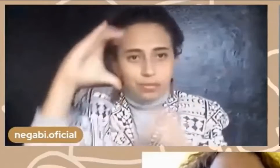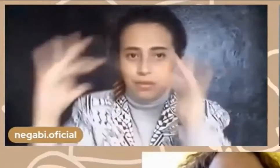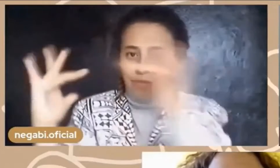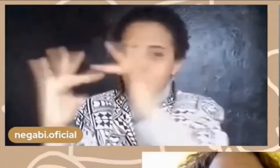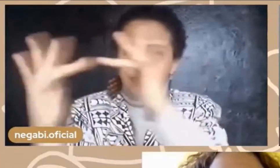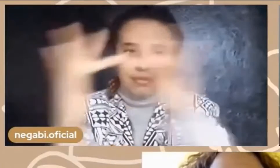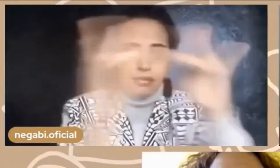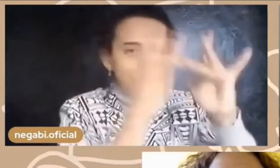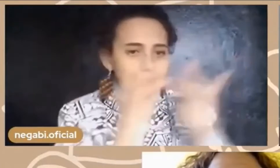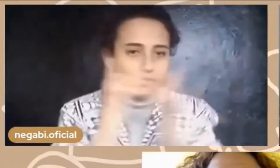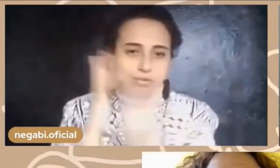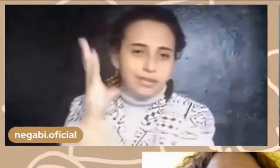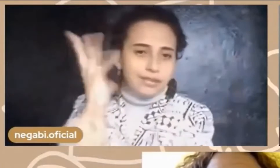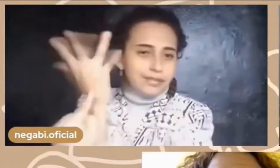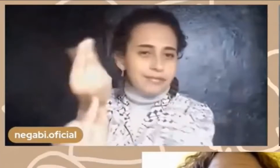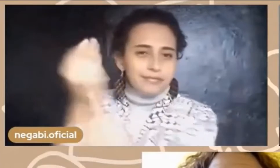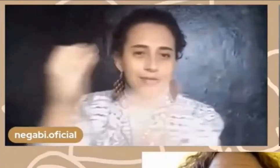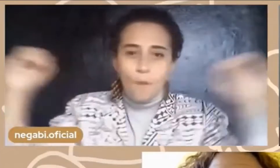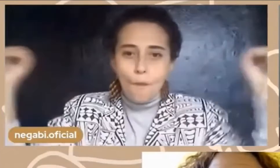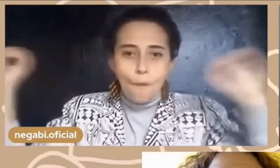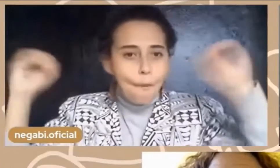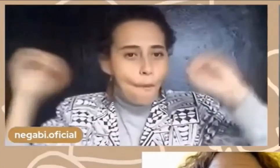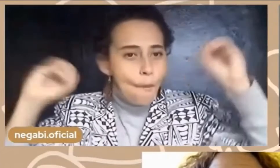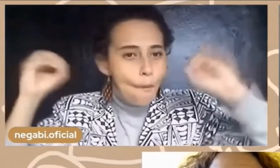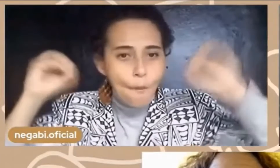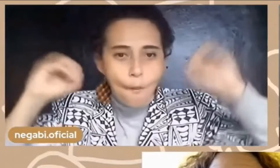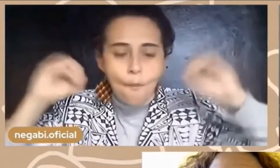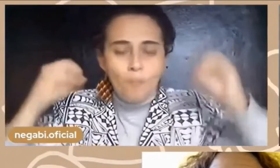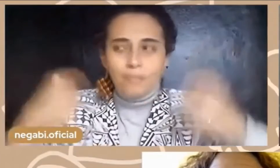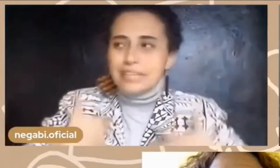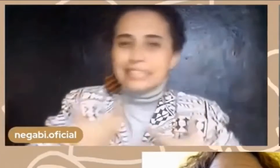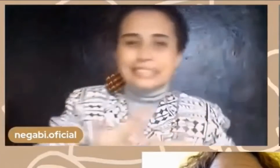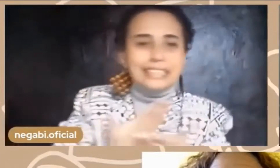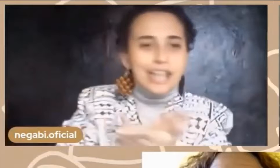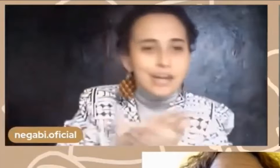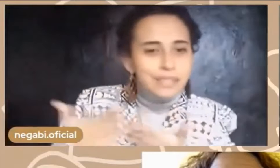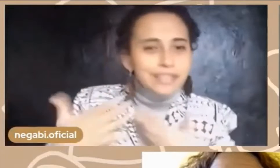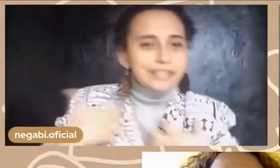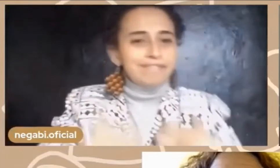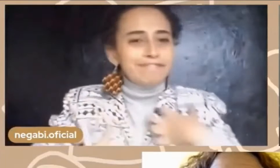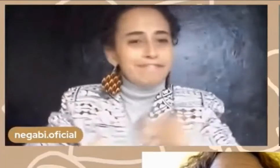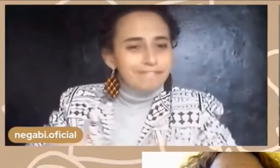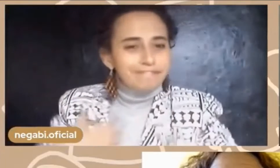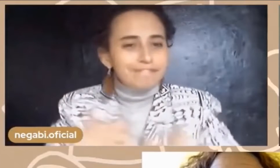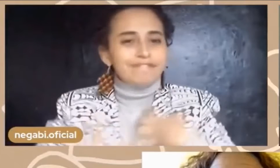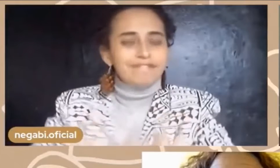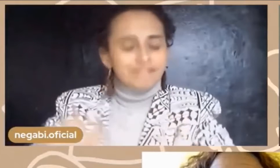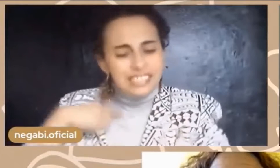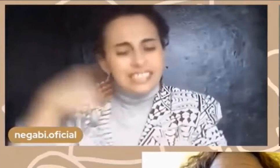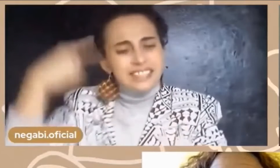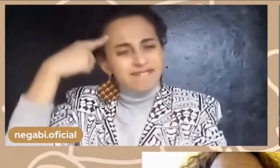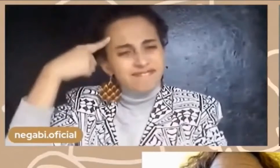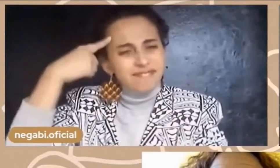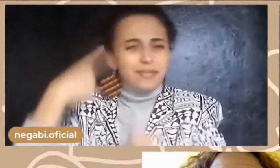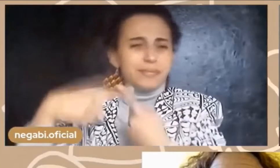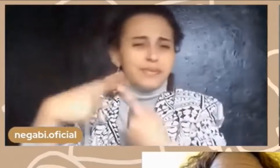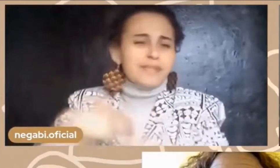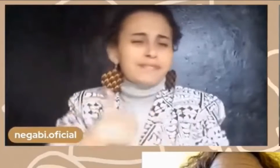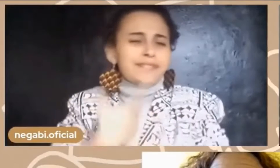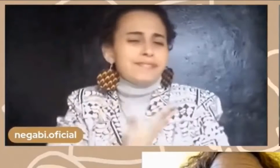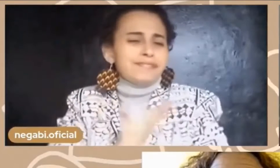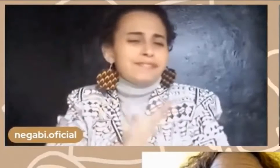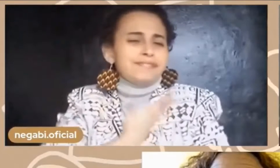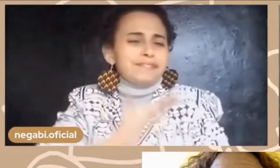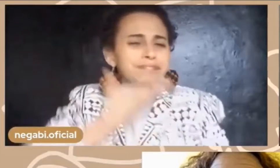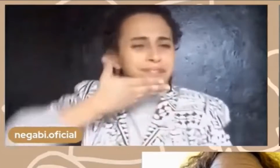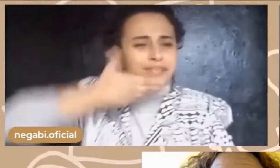um pouco confusa, porque eu sou sozinha aqui em Curitiba. Eu não tinha contato com o meio artístico. Então, eu pensei, nossa,